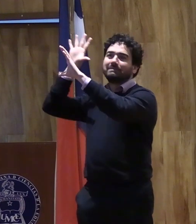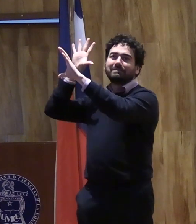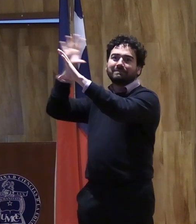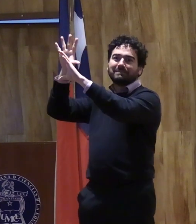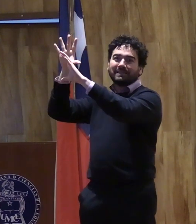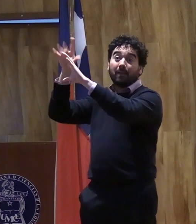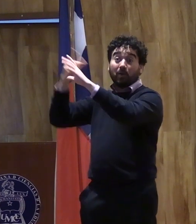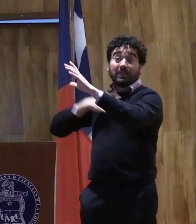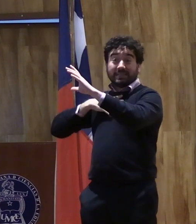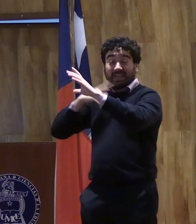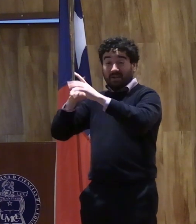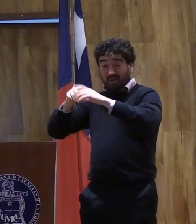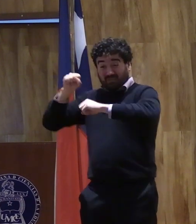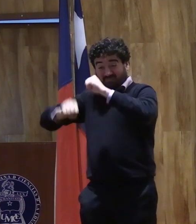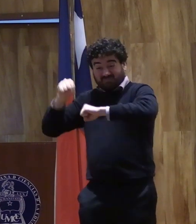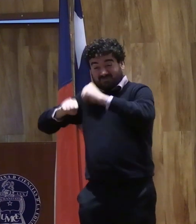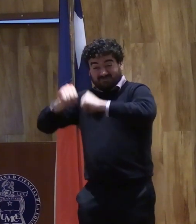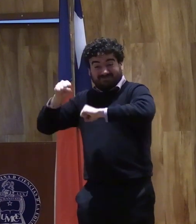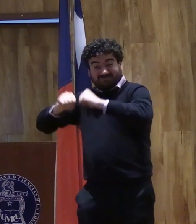energía ahora,